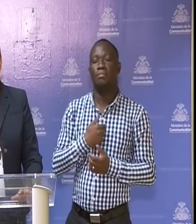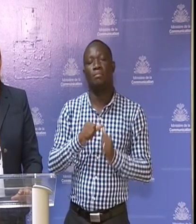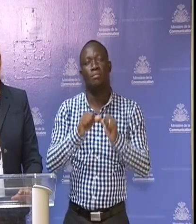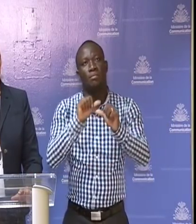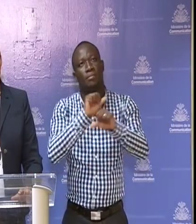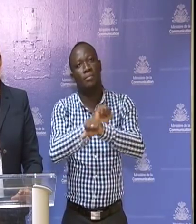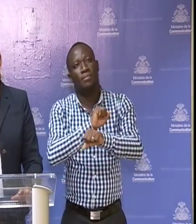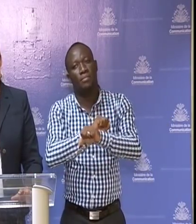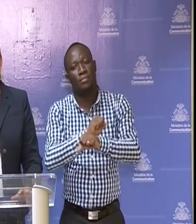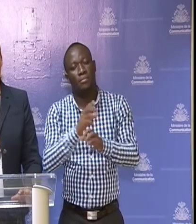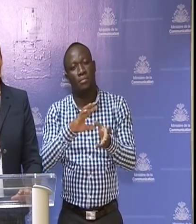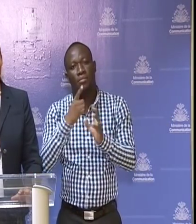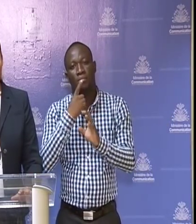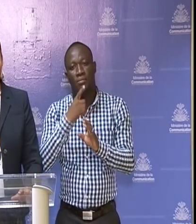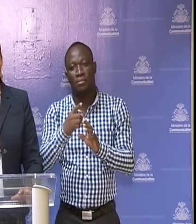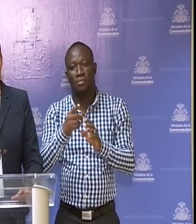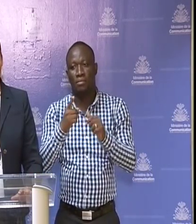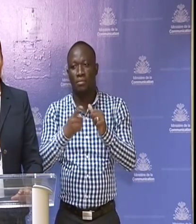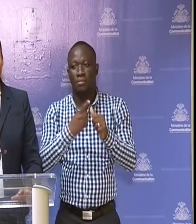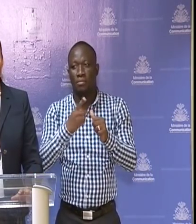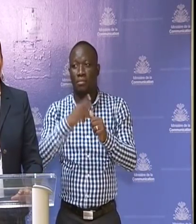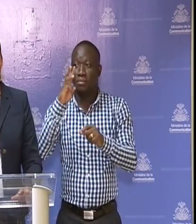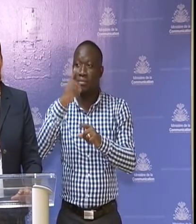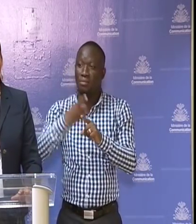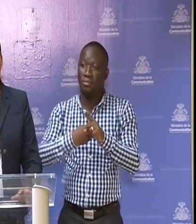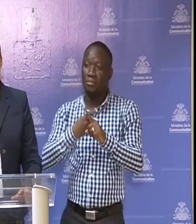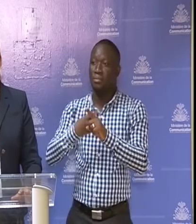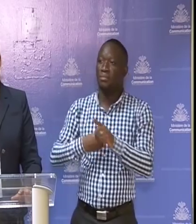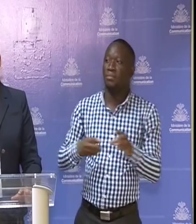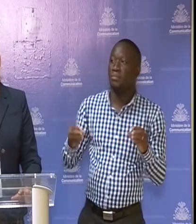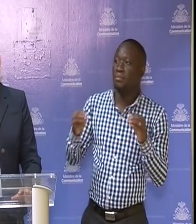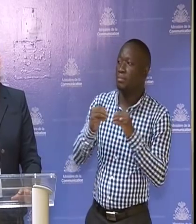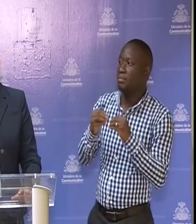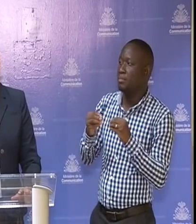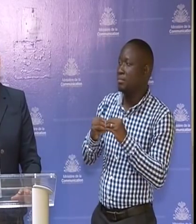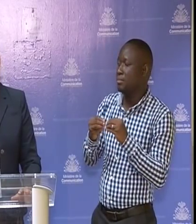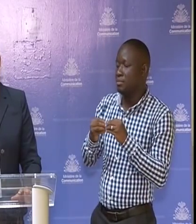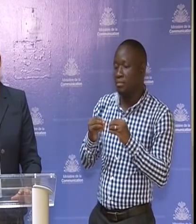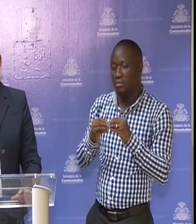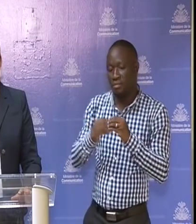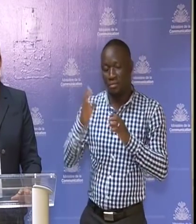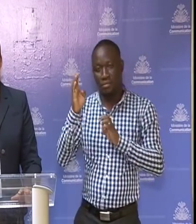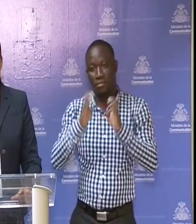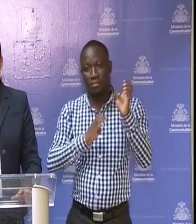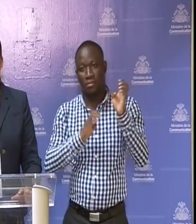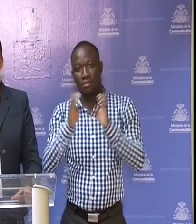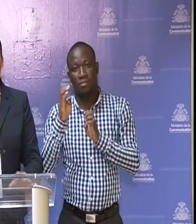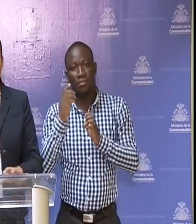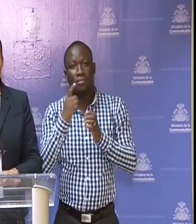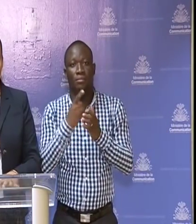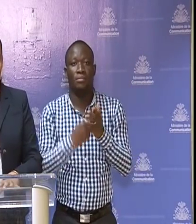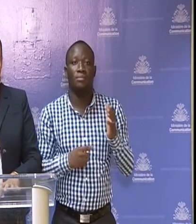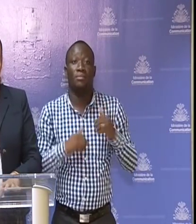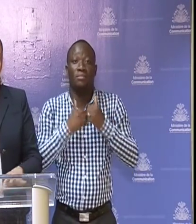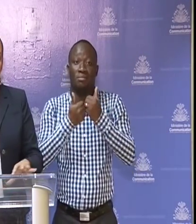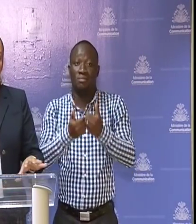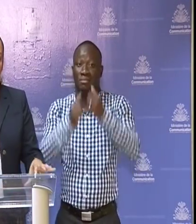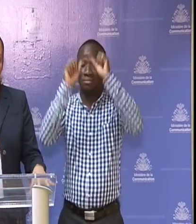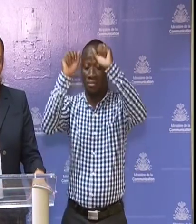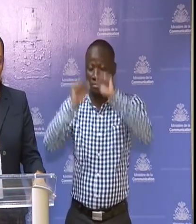travail parce que Jean Zoulan, premier 6 mois qui passaient, c'est plus un bilan que nous faisons. Et qu'on y a noué, comment on était